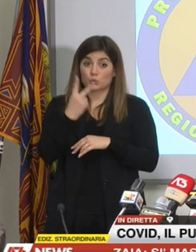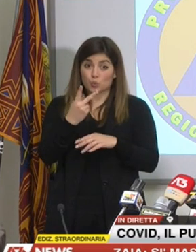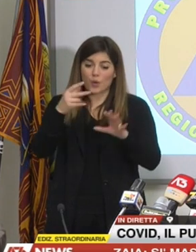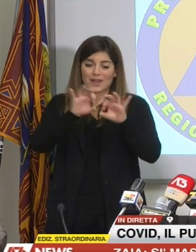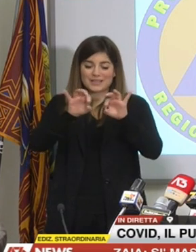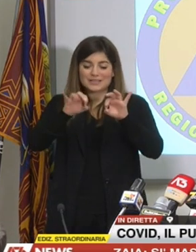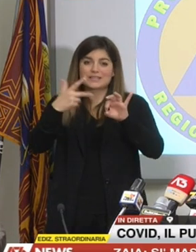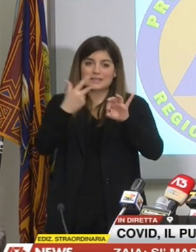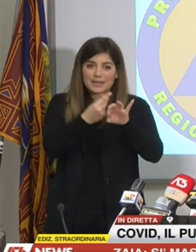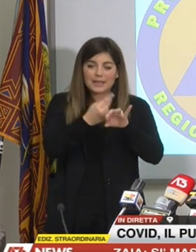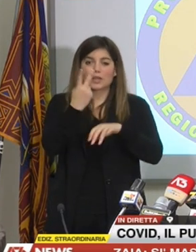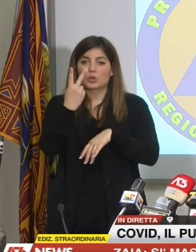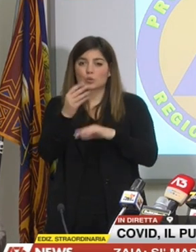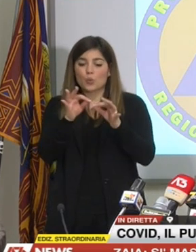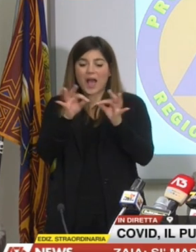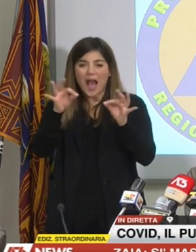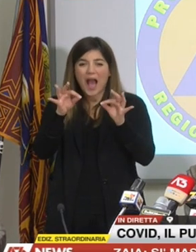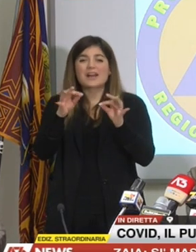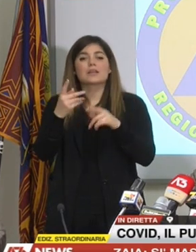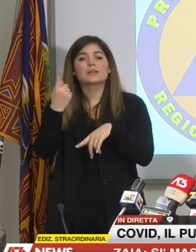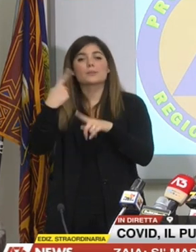è un casino. A parte questo.